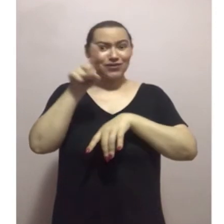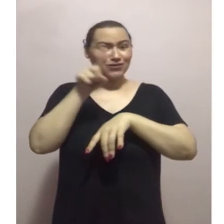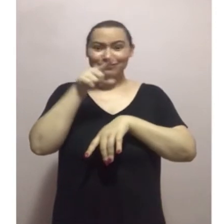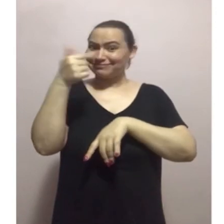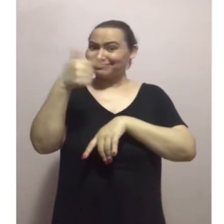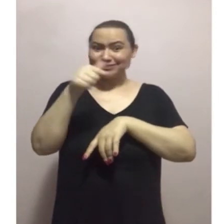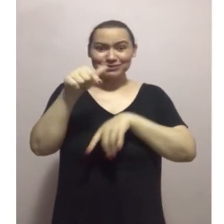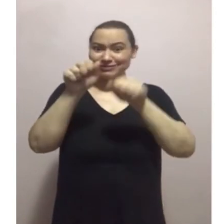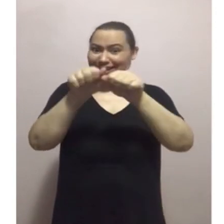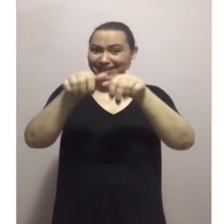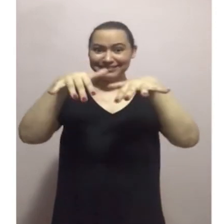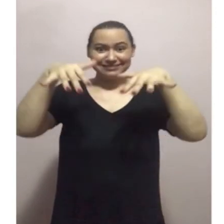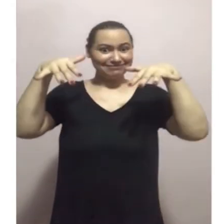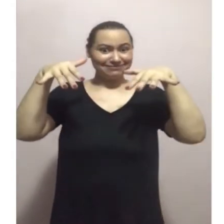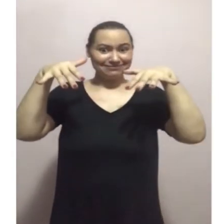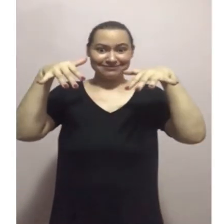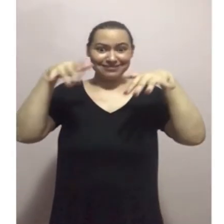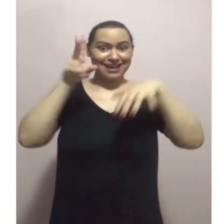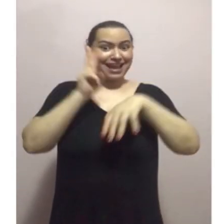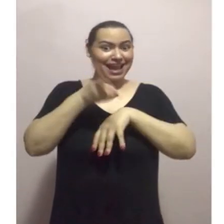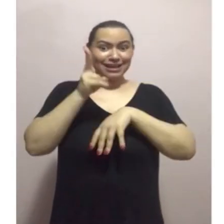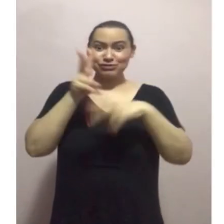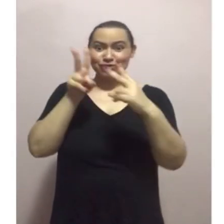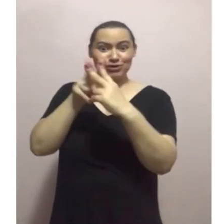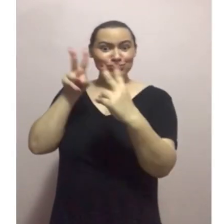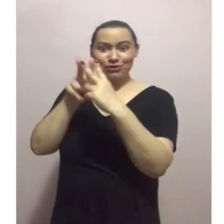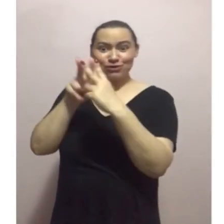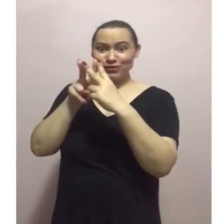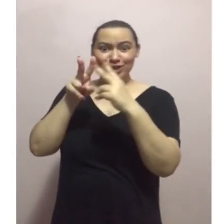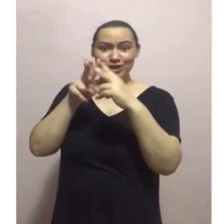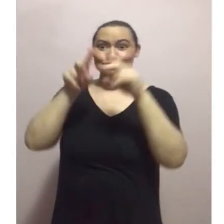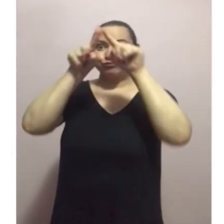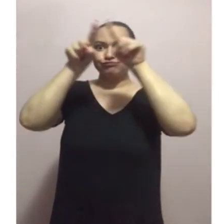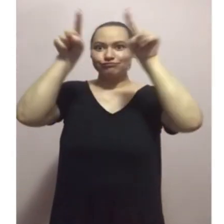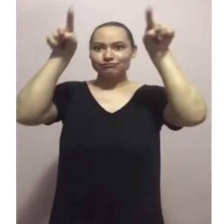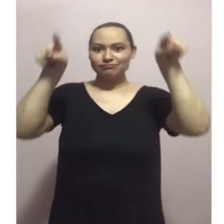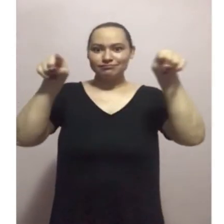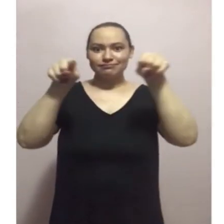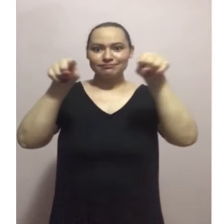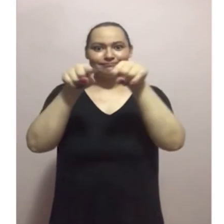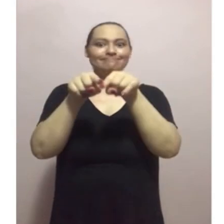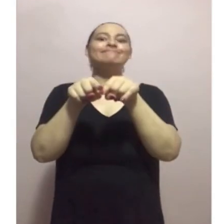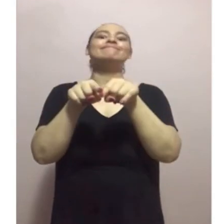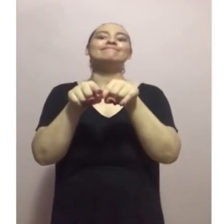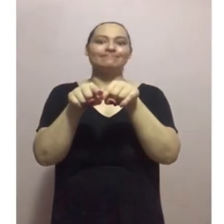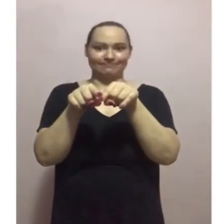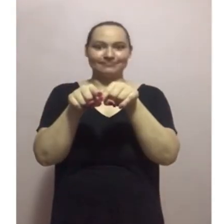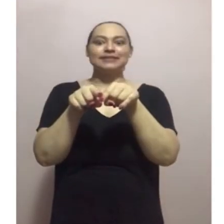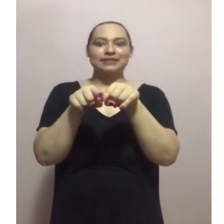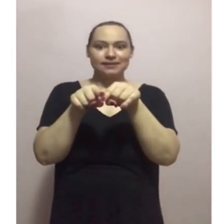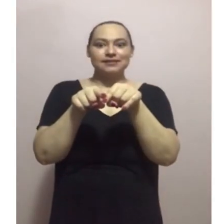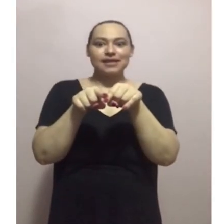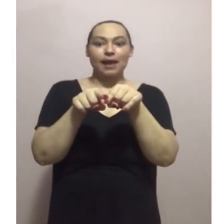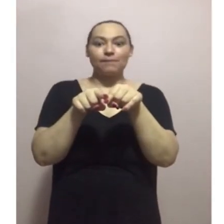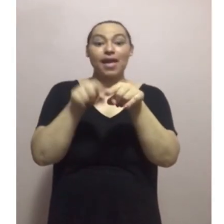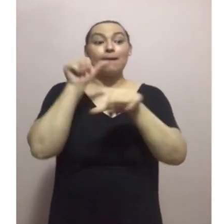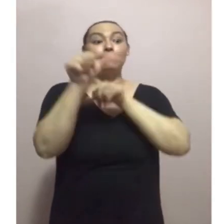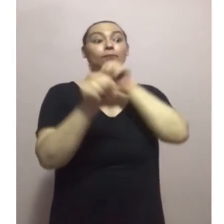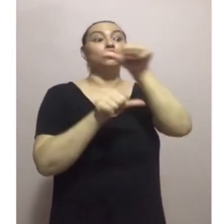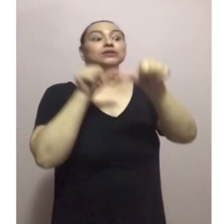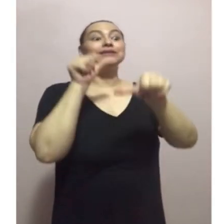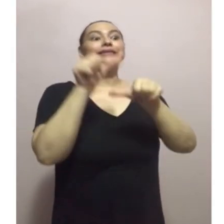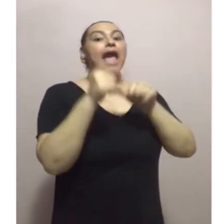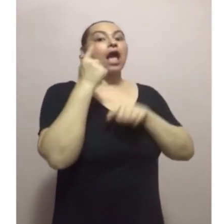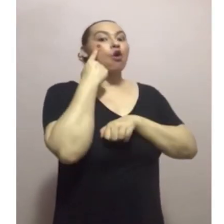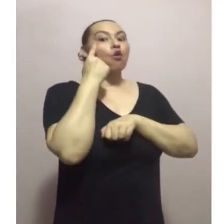vídeo, né? E a gente não estava habituado com isso, A né? mudar o olhar, né, de presencial,